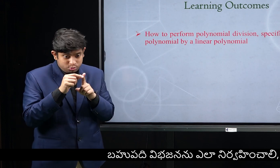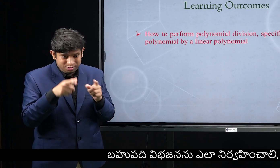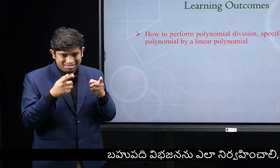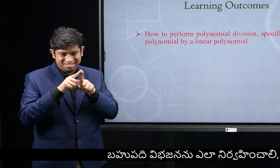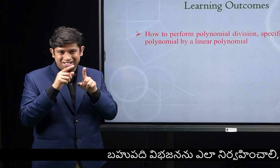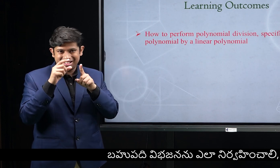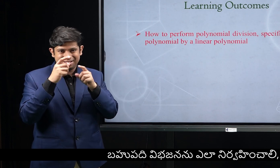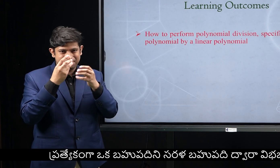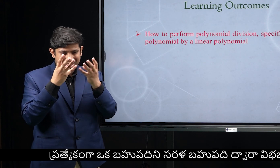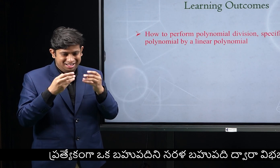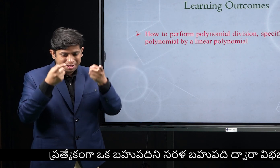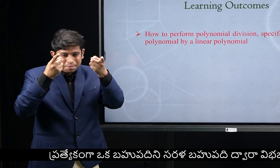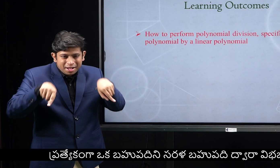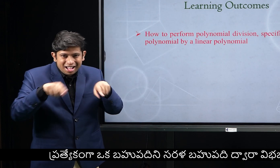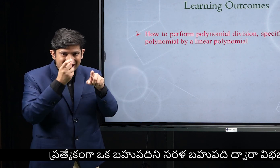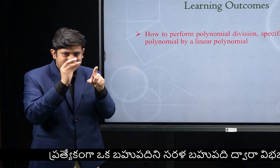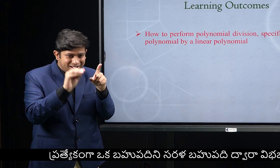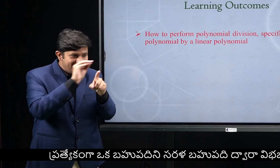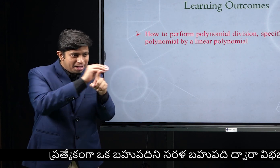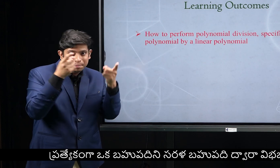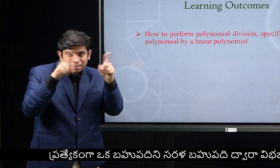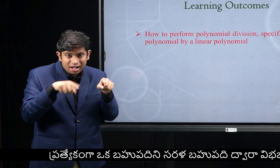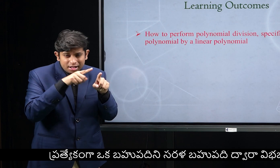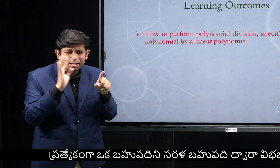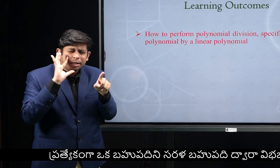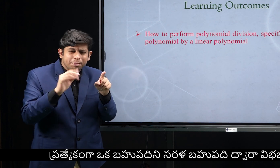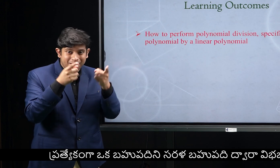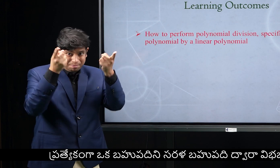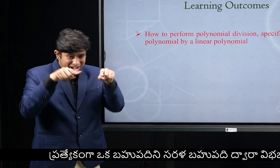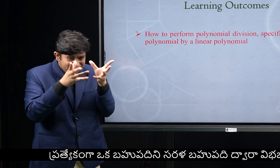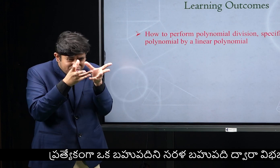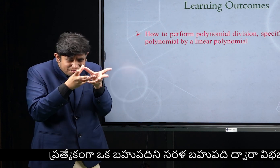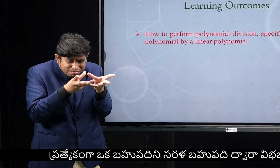నిర్వహించాలి, ప్రత్యేకంగా ఒక బహుపదిని సరళ బహుపది ద్వారా విభజించినప్పుడు.